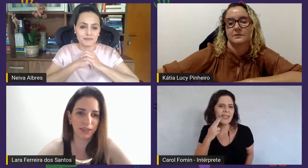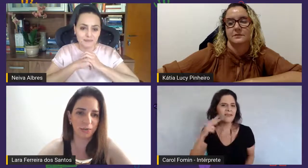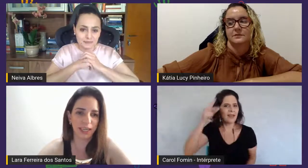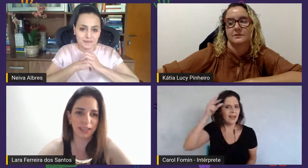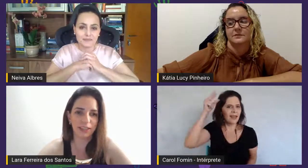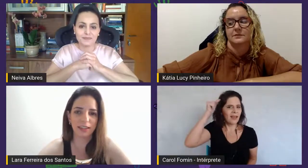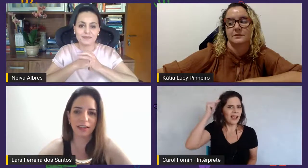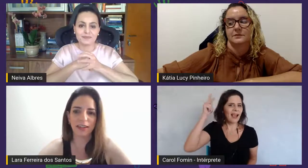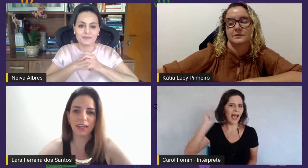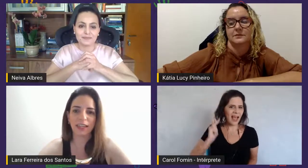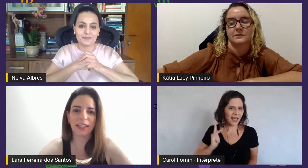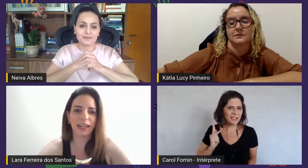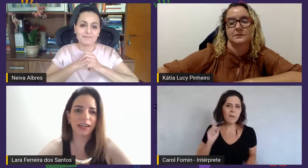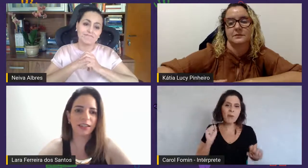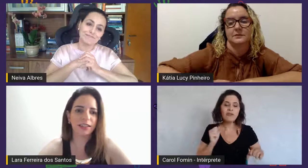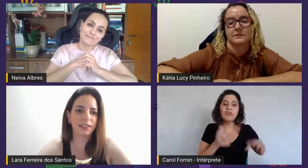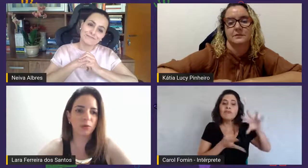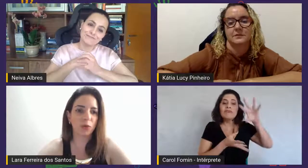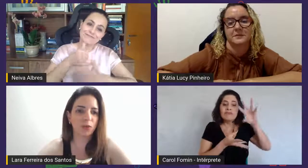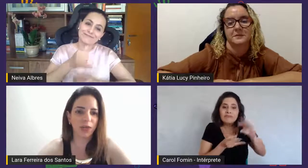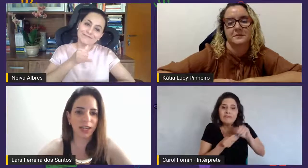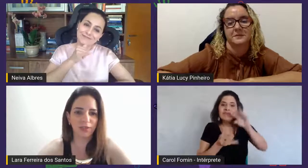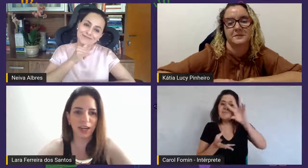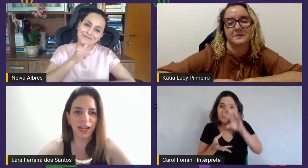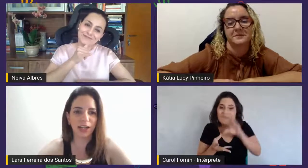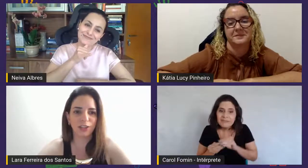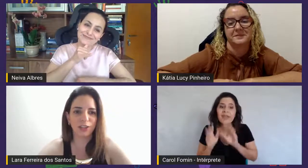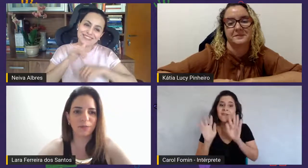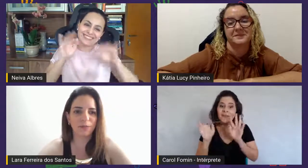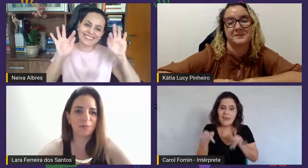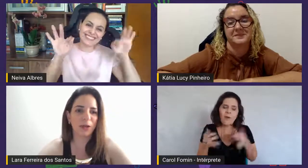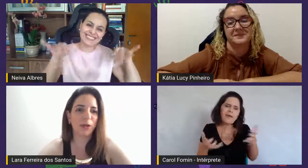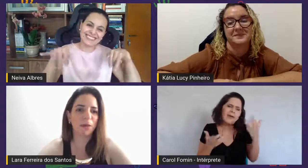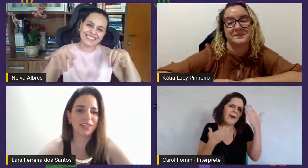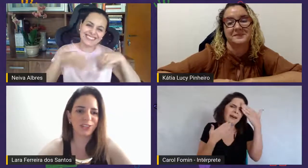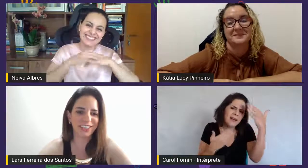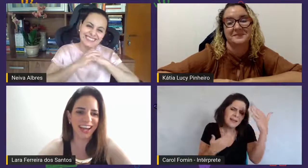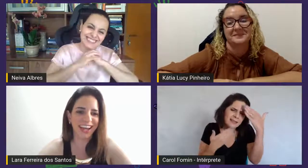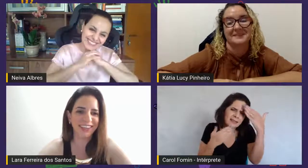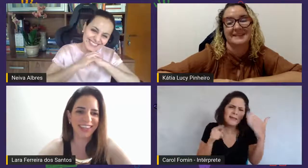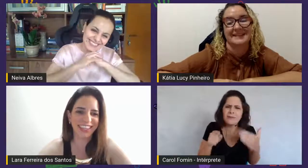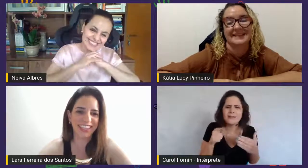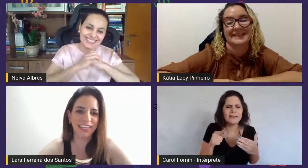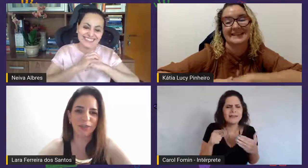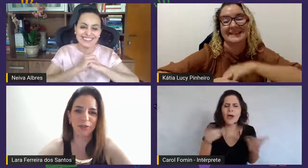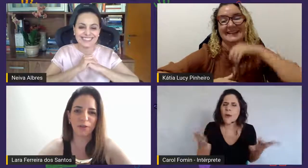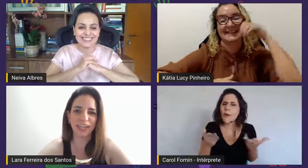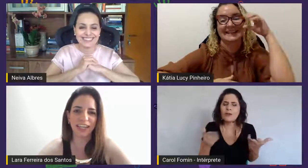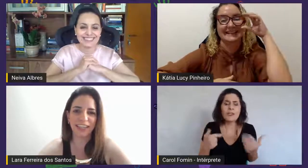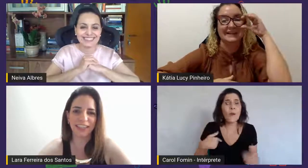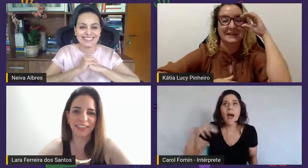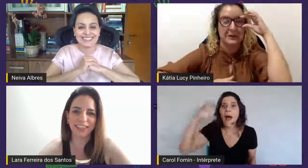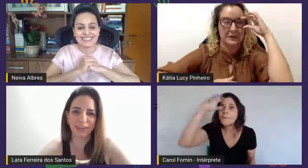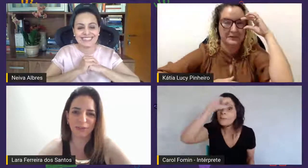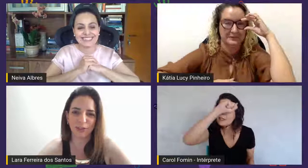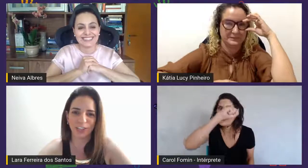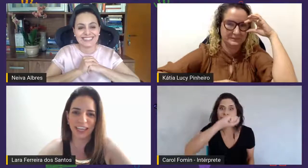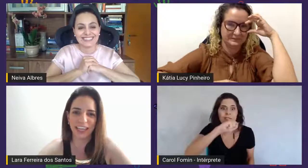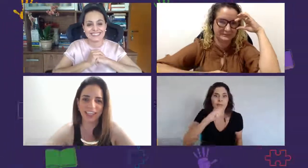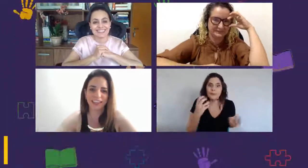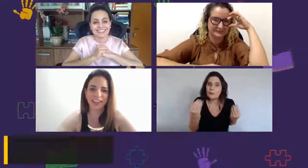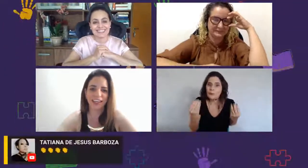encerramento dessa mesa. Queria agradecer muito a Neiva e a Kátia pelo aprendizado aqui. Foi uma delícia estar